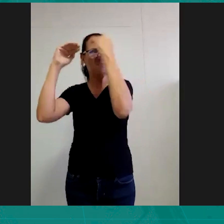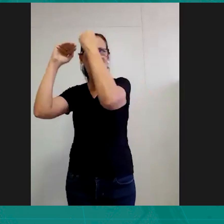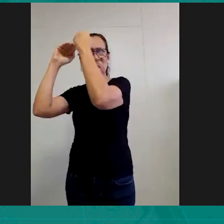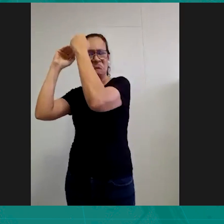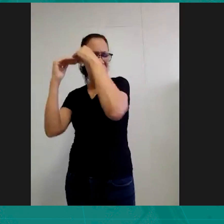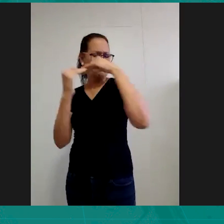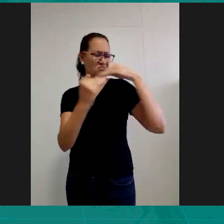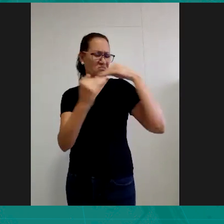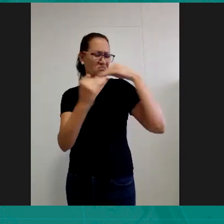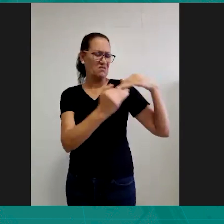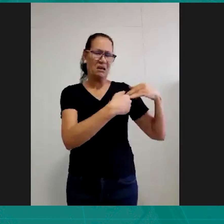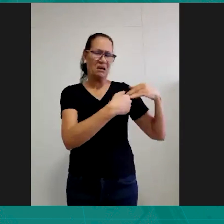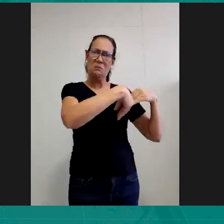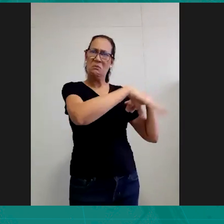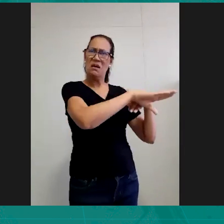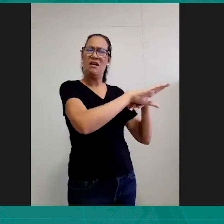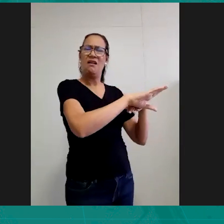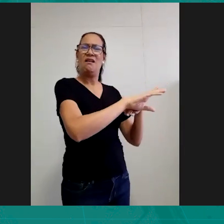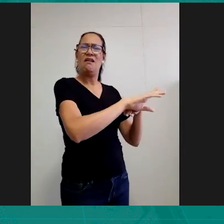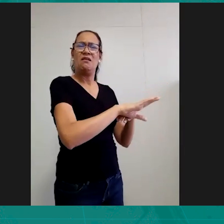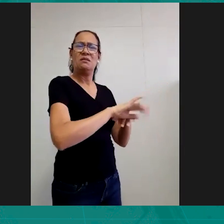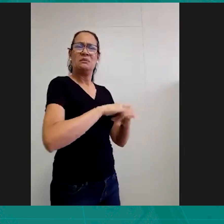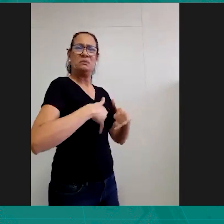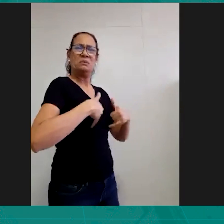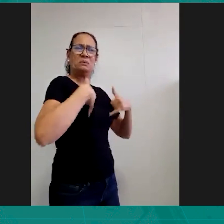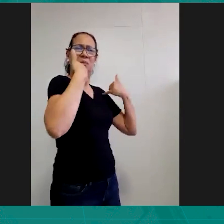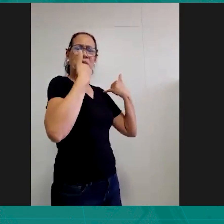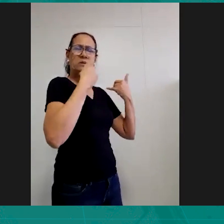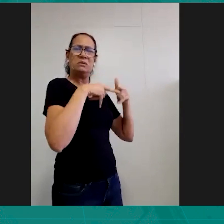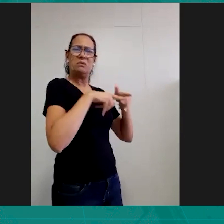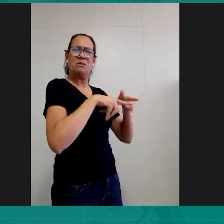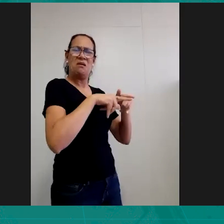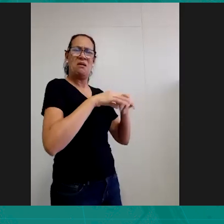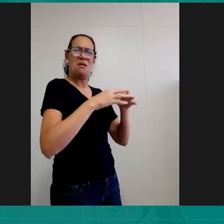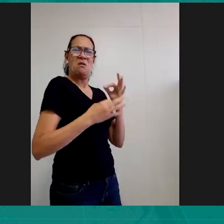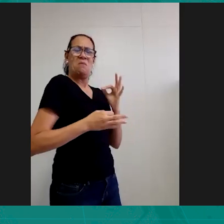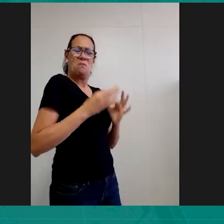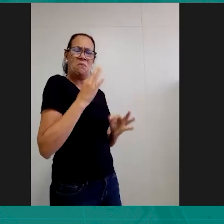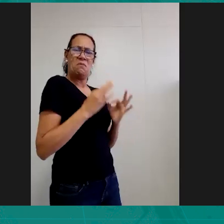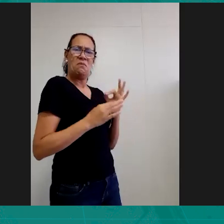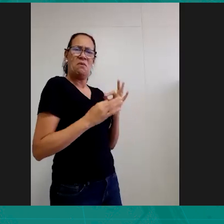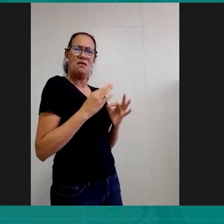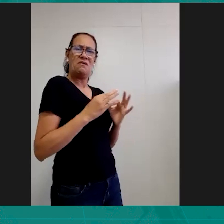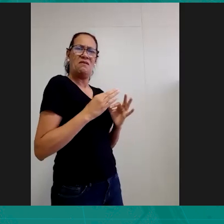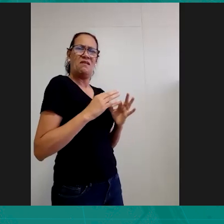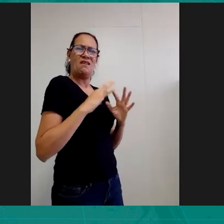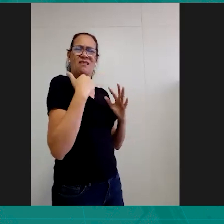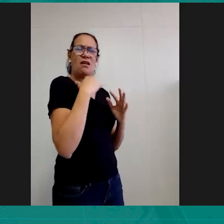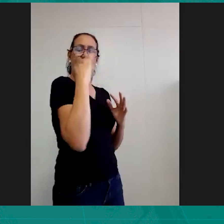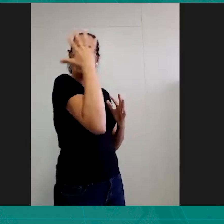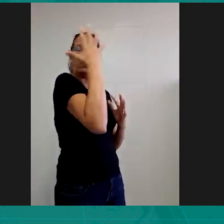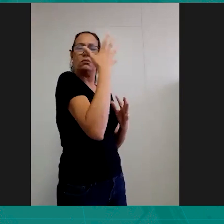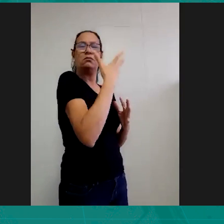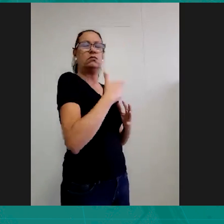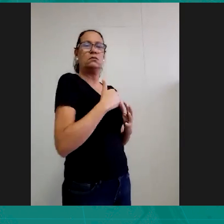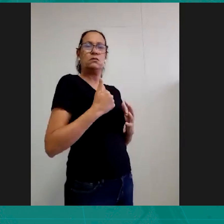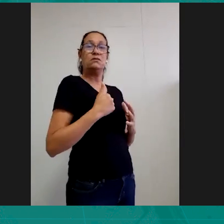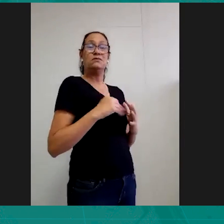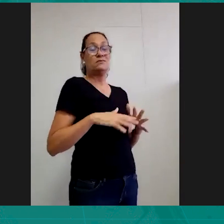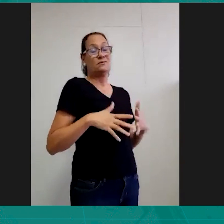criou com uma perfeição em sabedoria e também em formosura, e ele